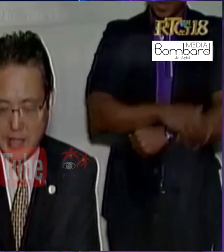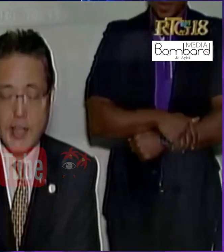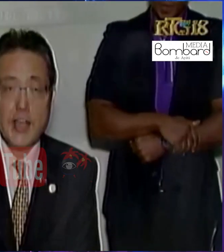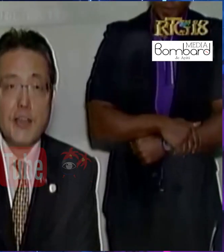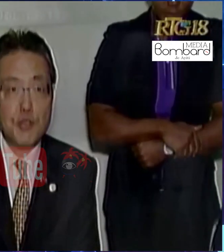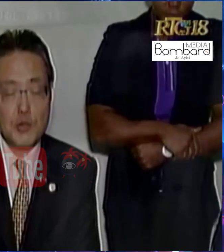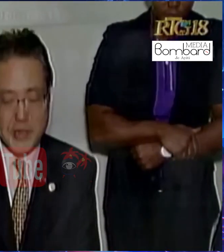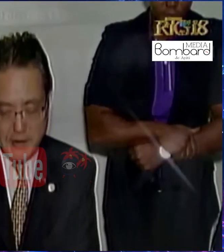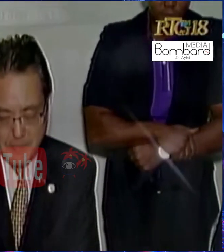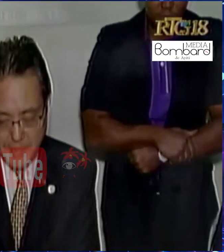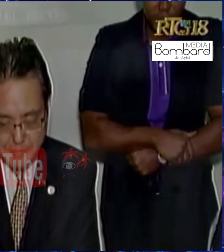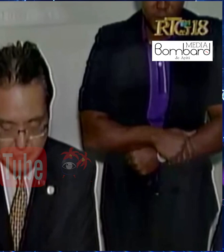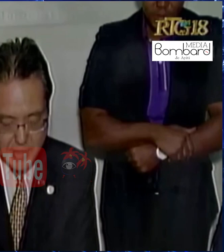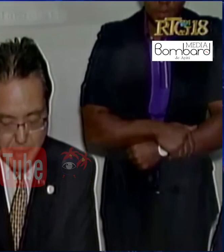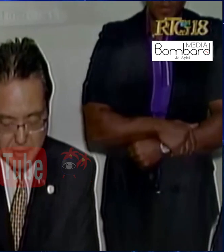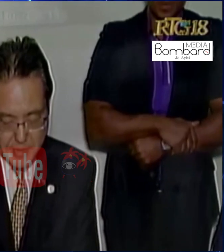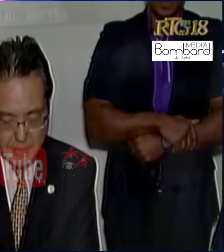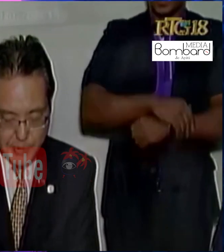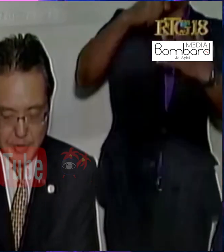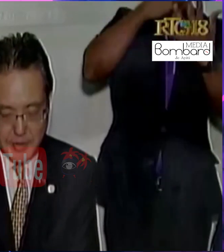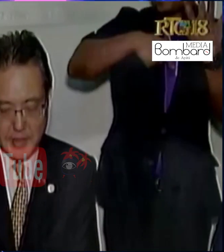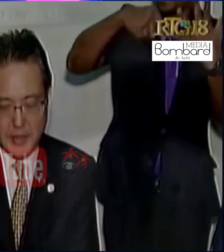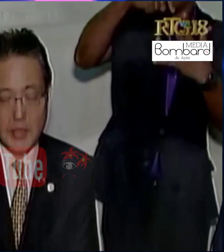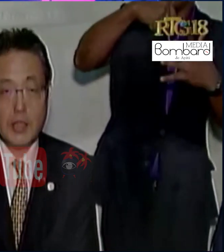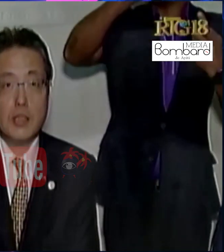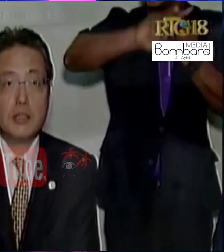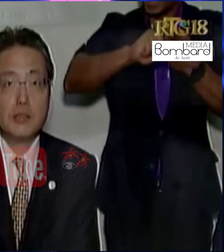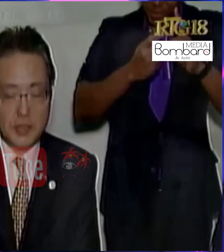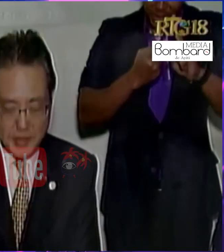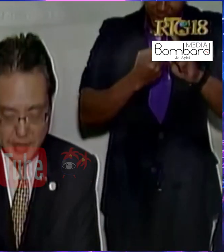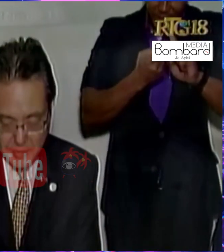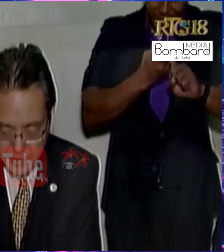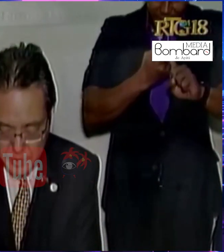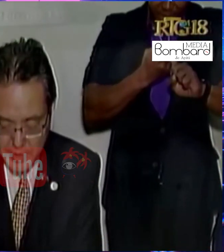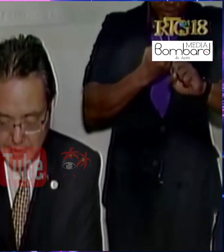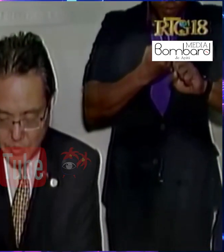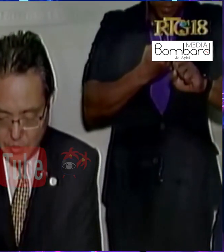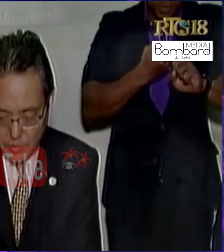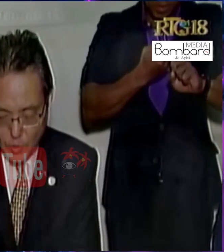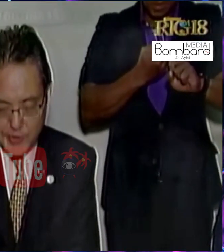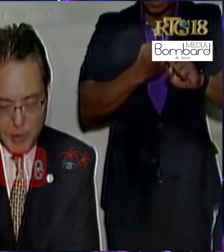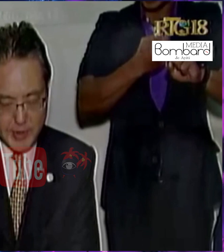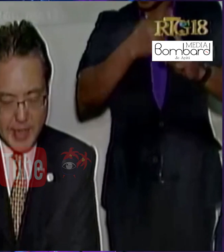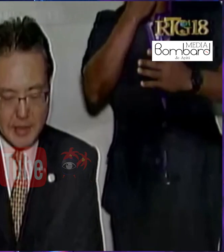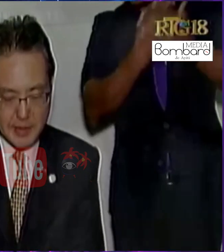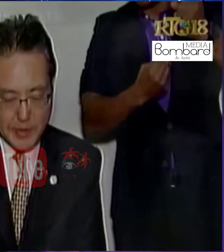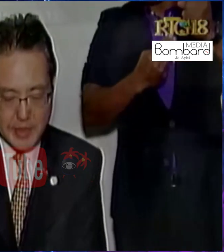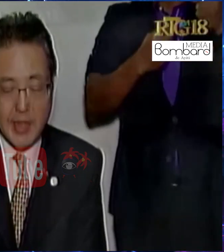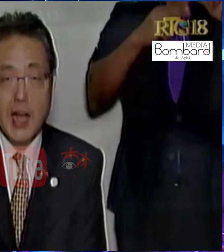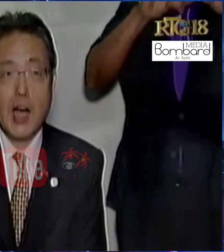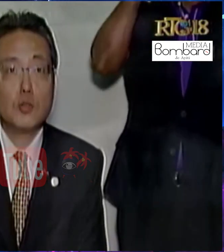Haïti est figurée parmi les partenaires prioritaires de ces deux organisations non